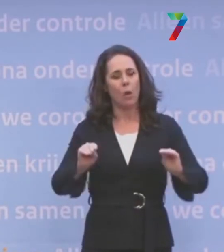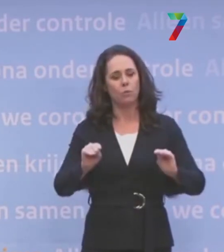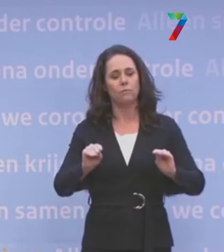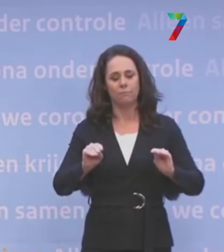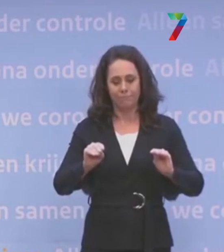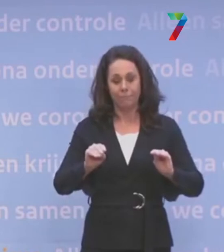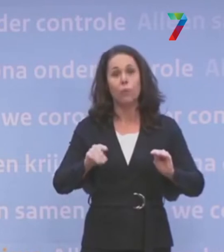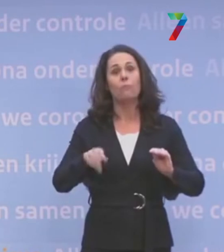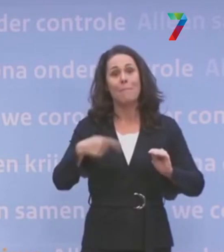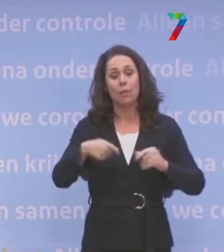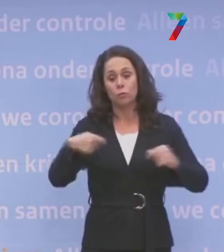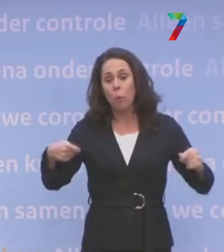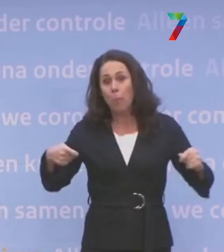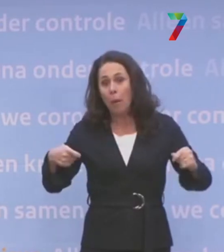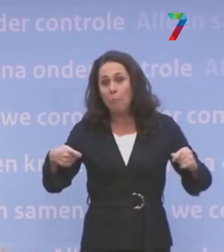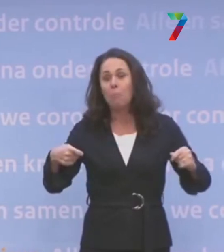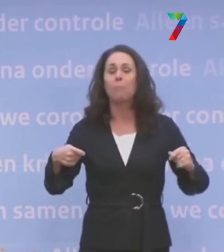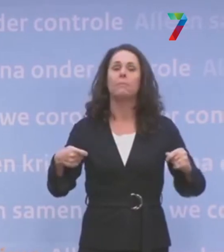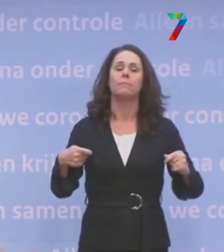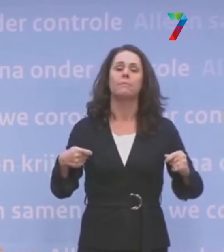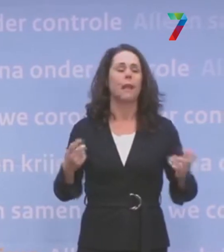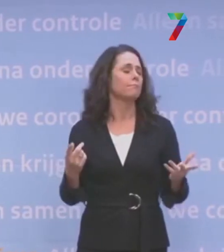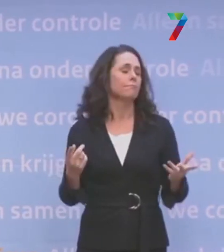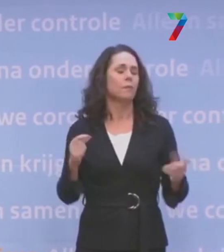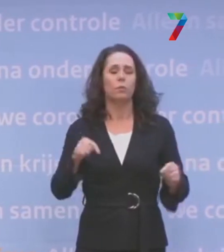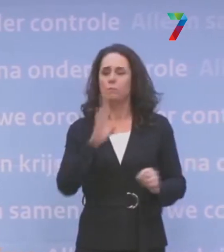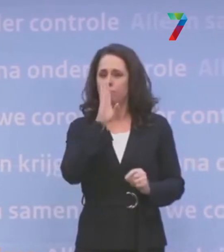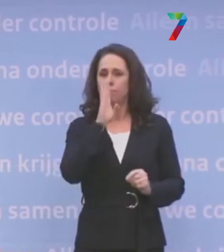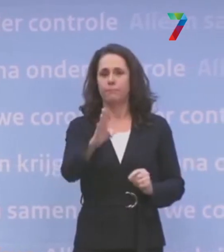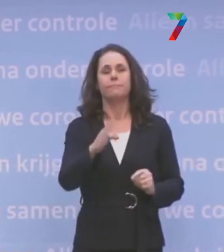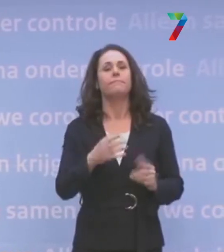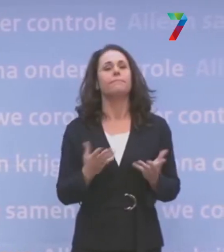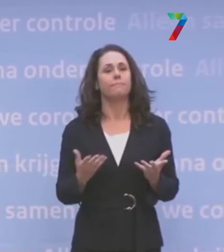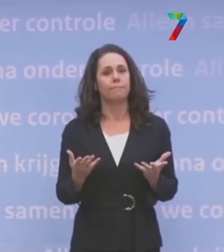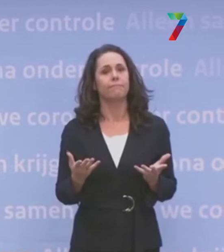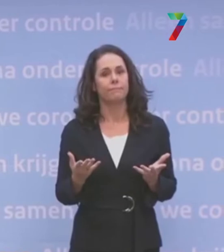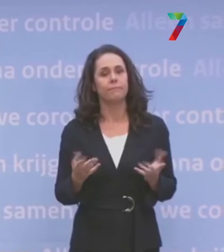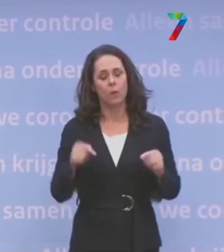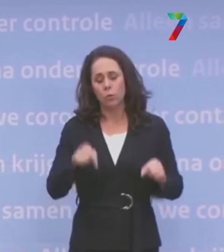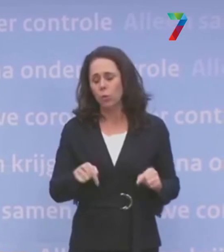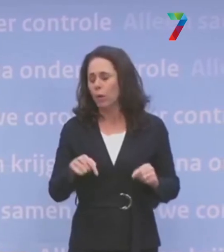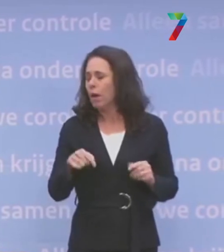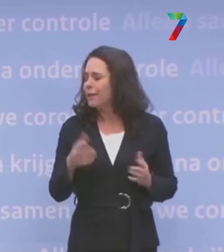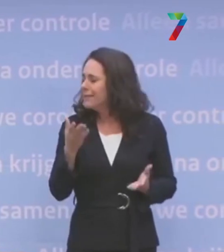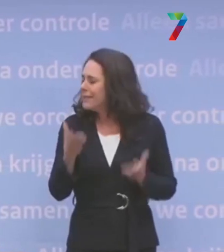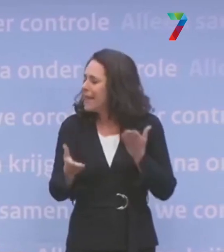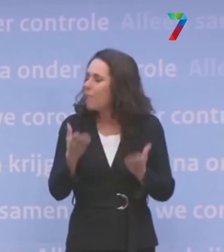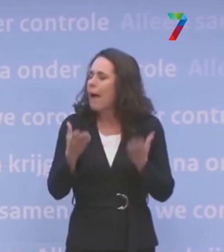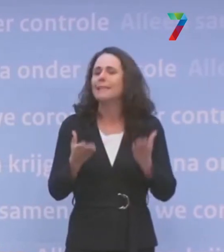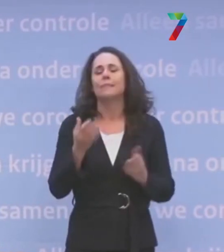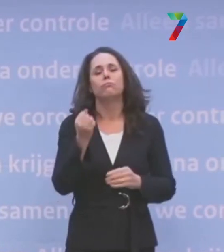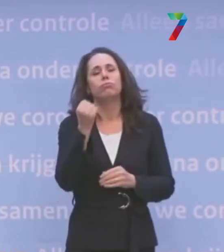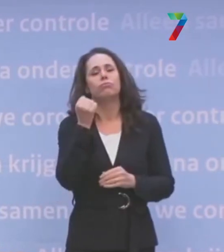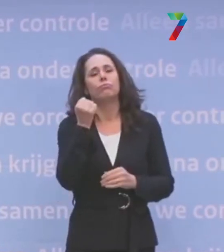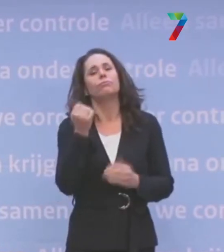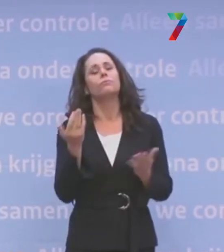land. En ik zeg het maar ronduit, we staan daarbij voor duivelse dilemma's en daar